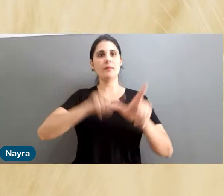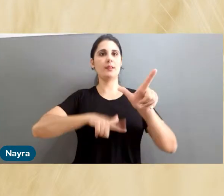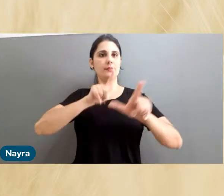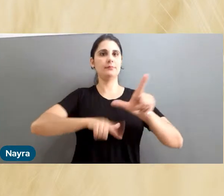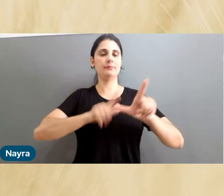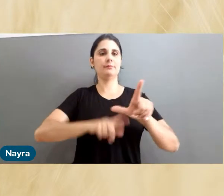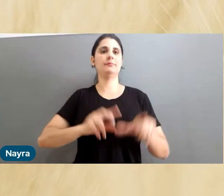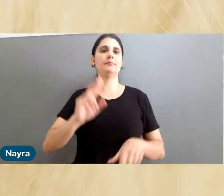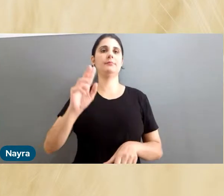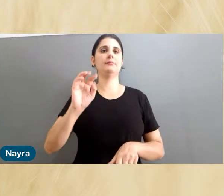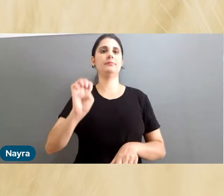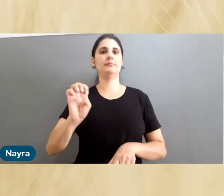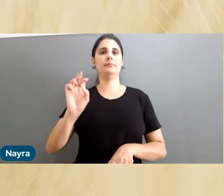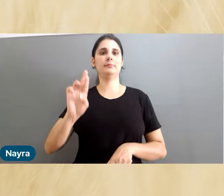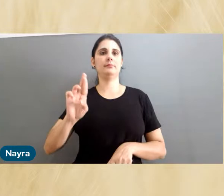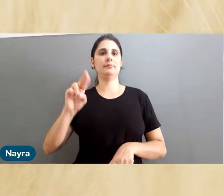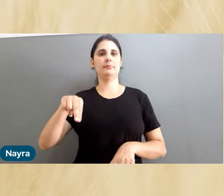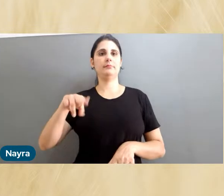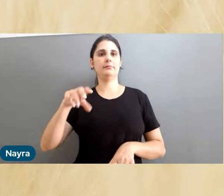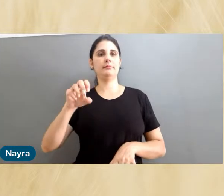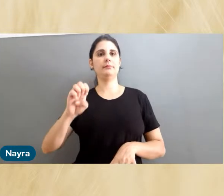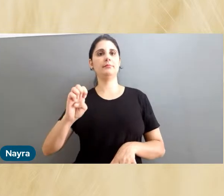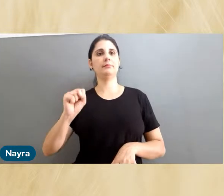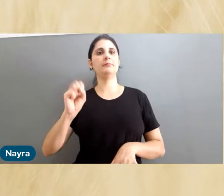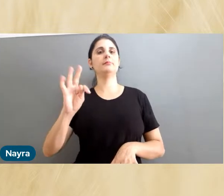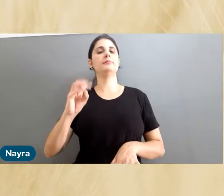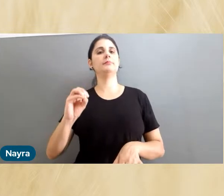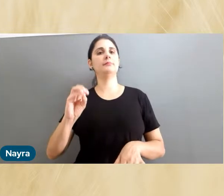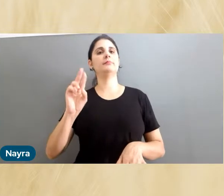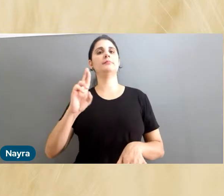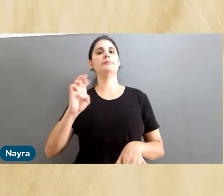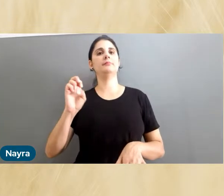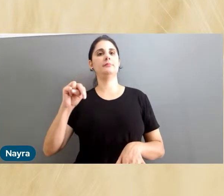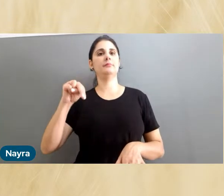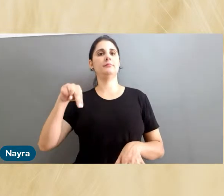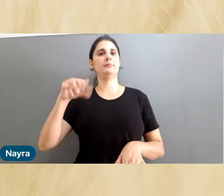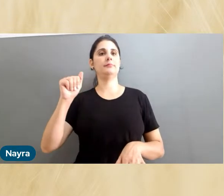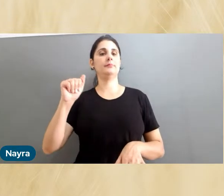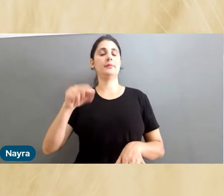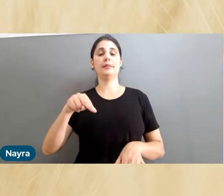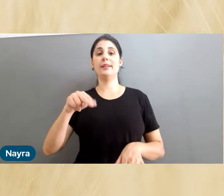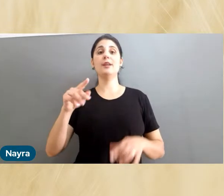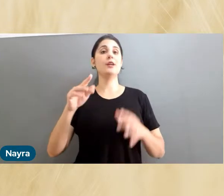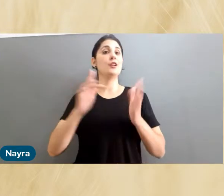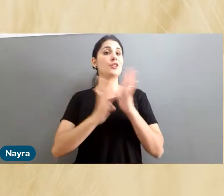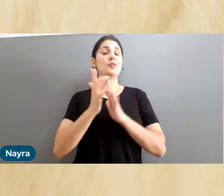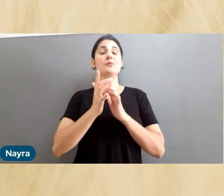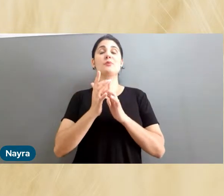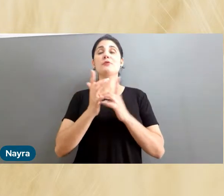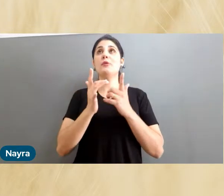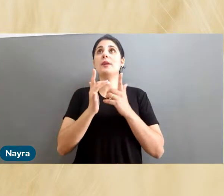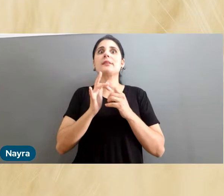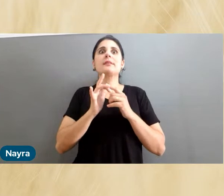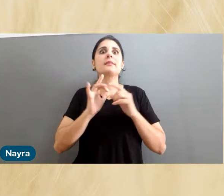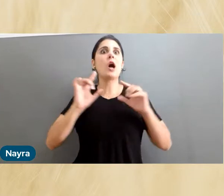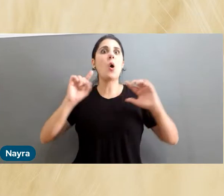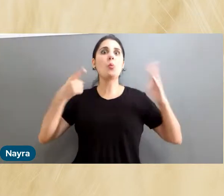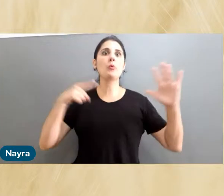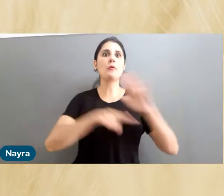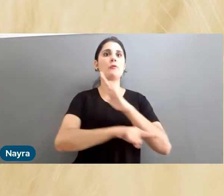Ernesto Renan, Jesus foi tão grande que dividiu a história. Homens e mulheres